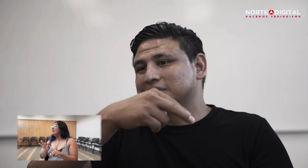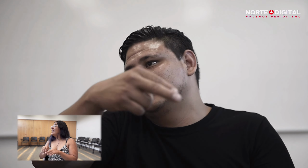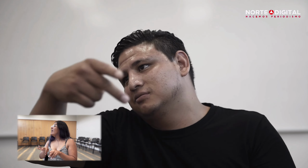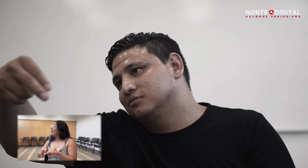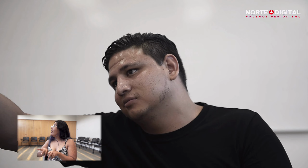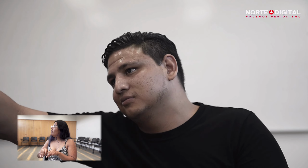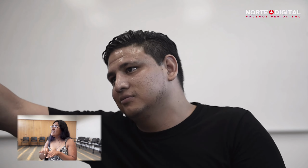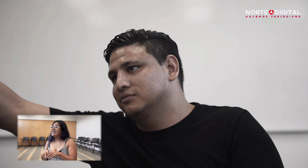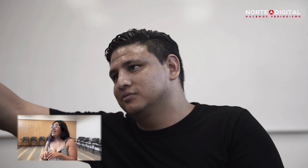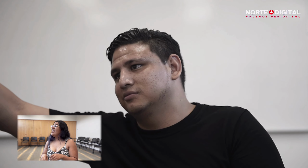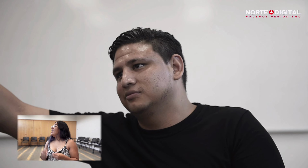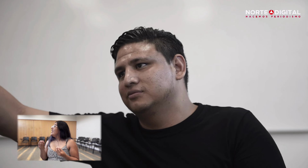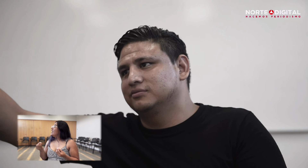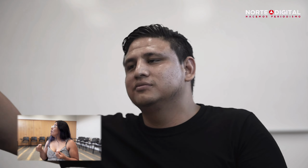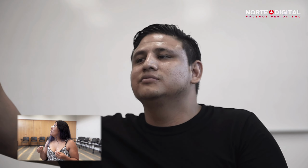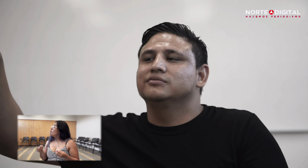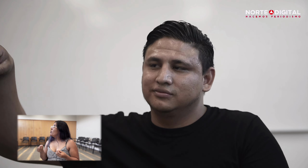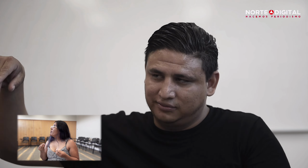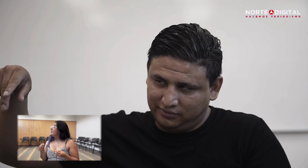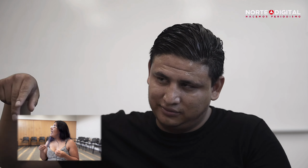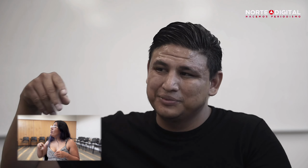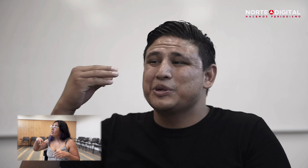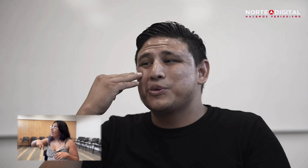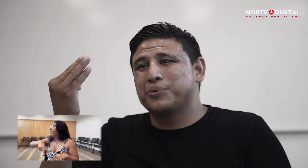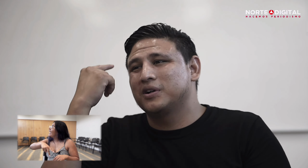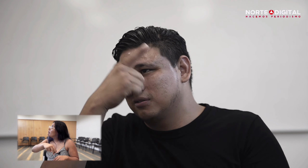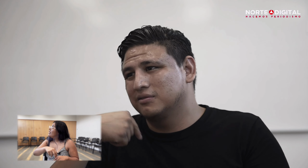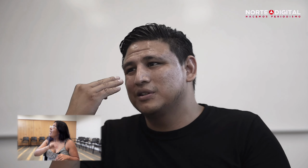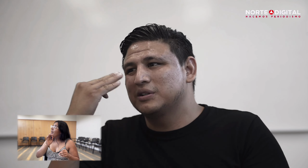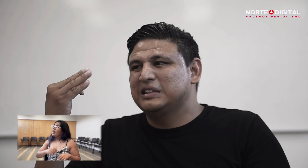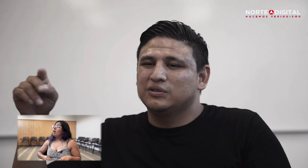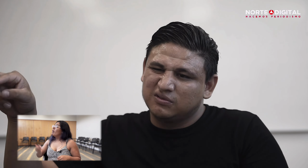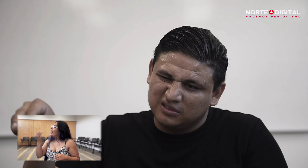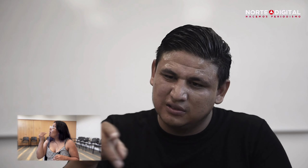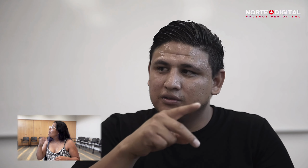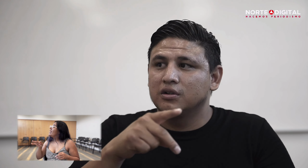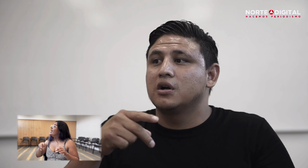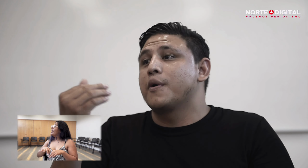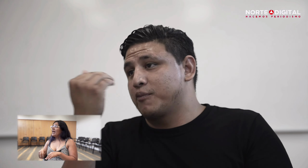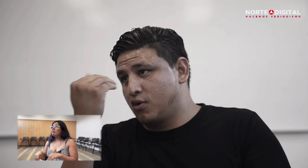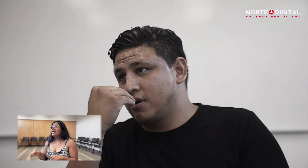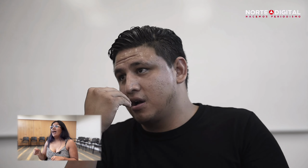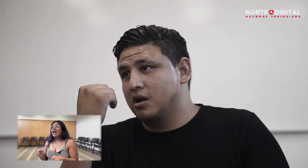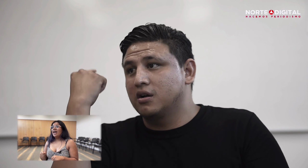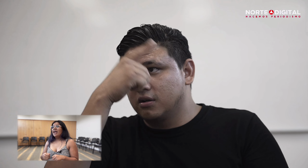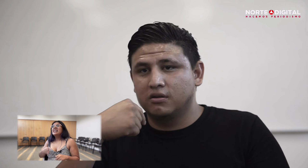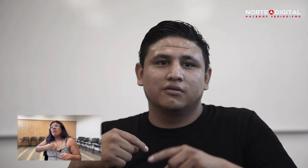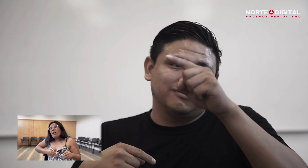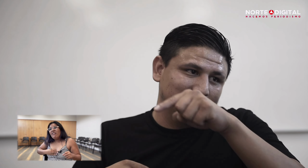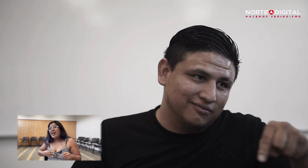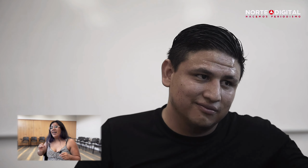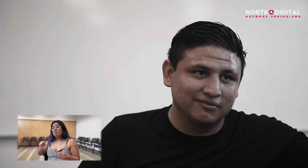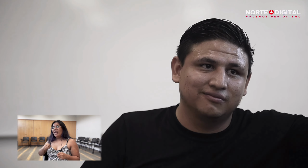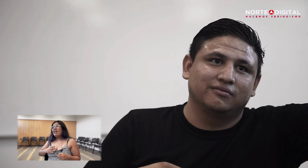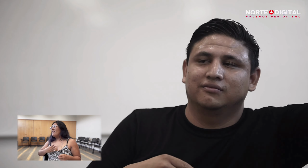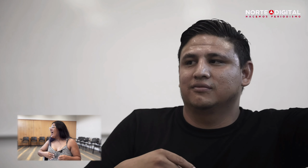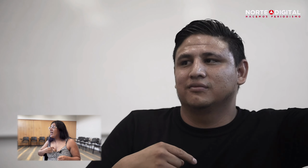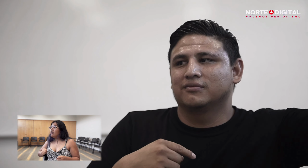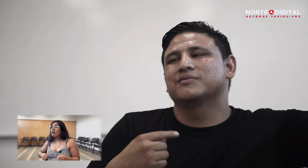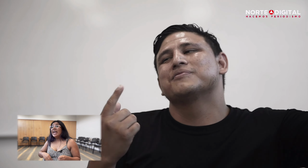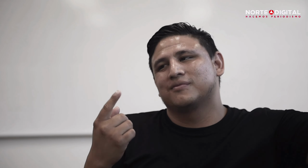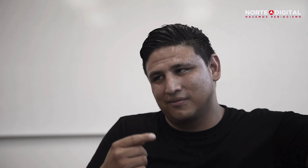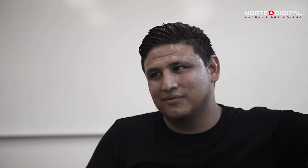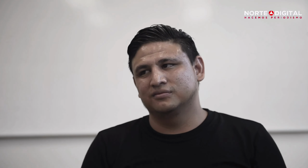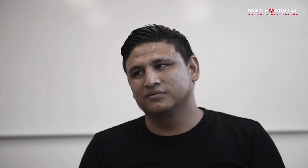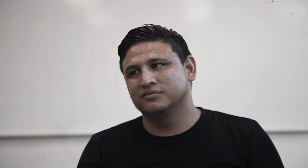Por ejemplo, dice que trabaja en oficina y es muy, muy pesado tener que caminar para comer, caminar para el